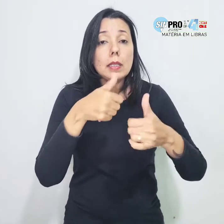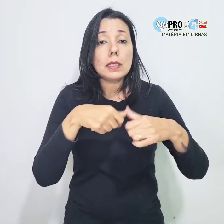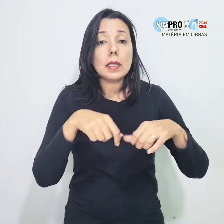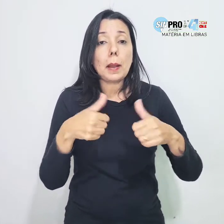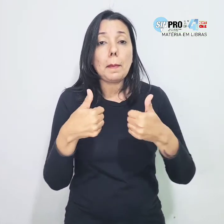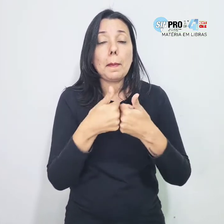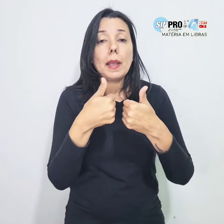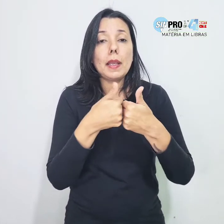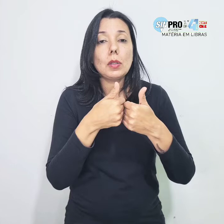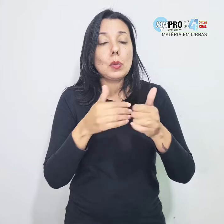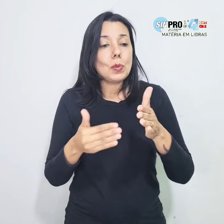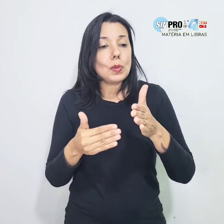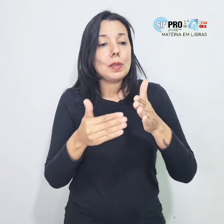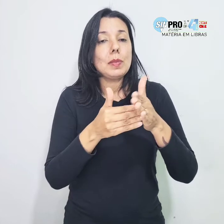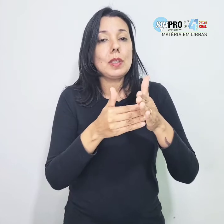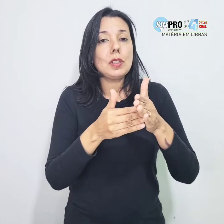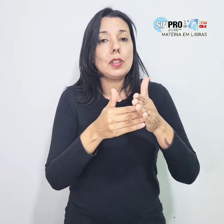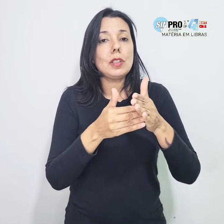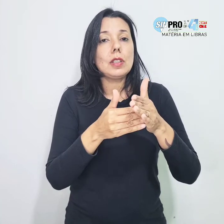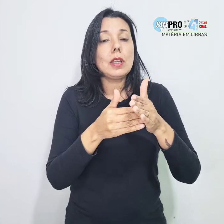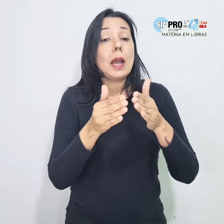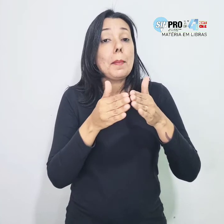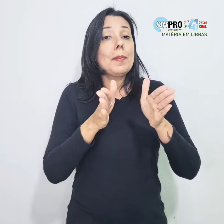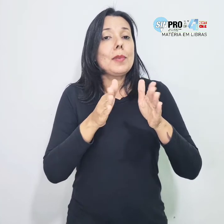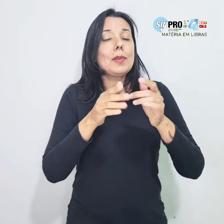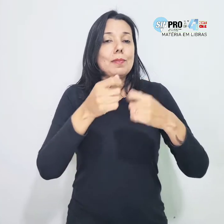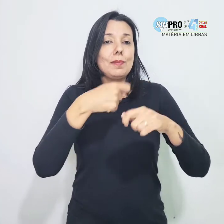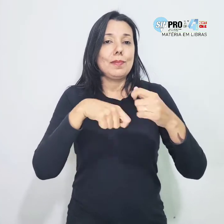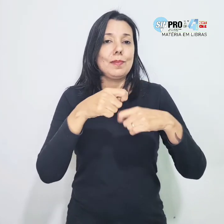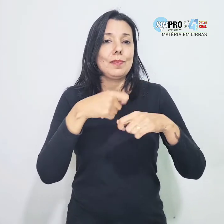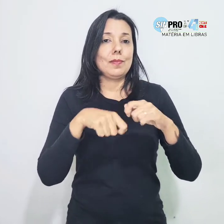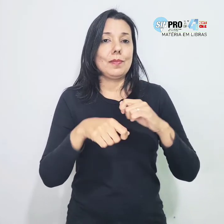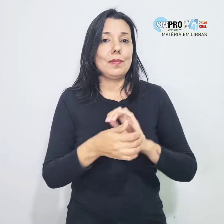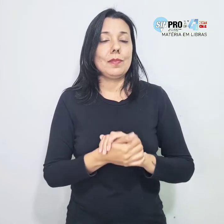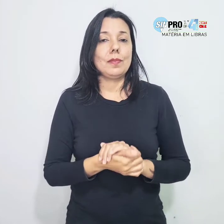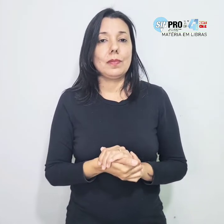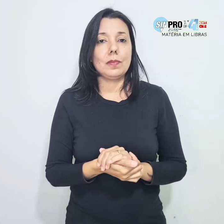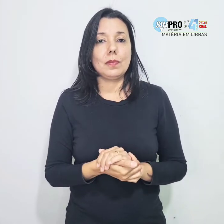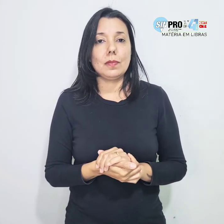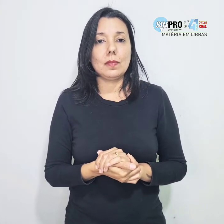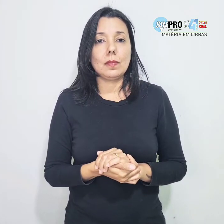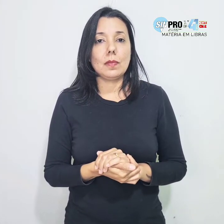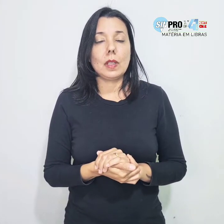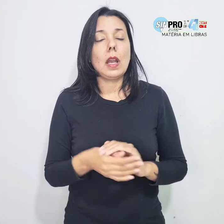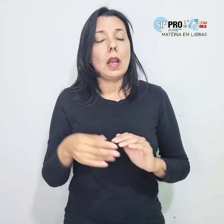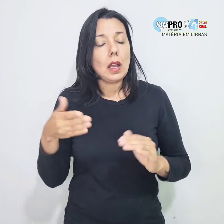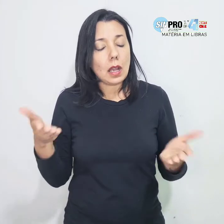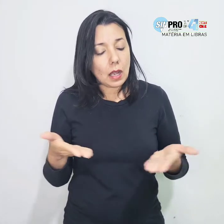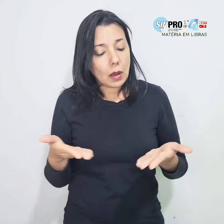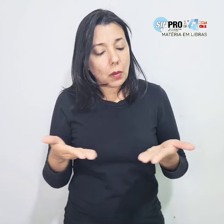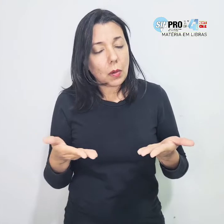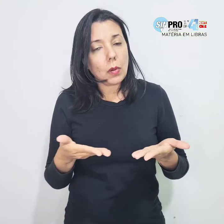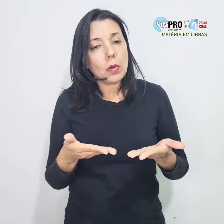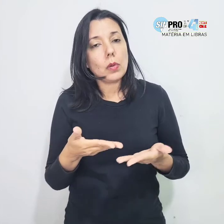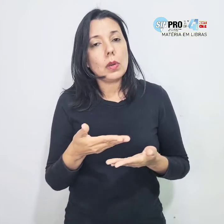limite máximo de reabertura da economia. De agora em diante, o governo pode